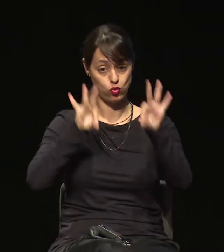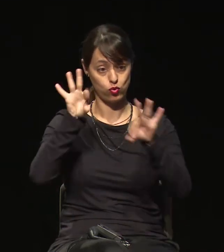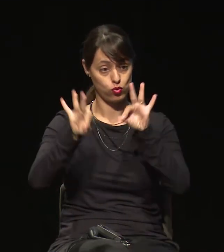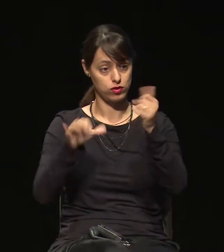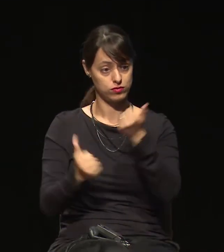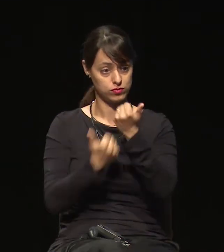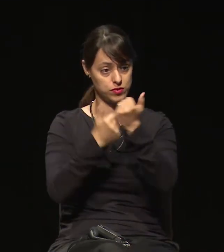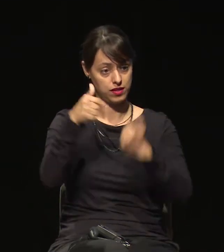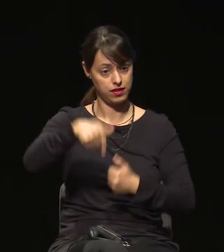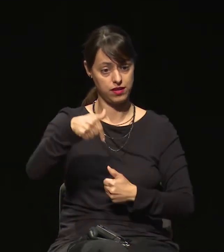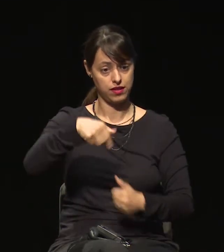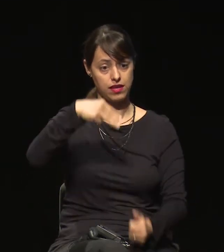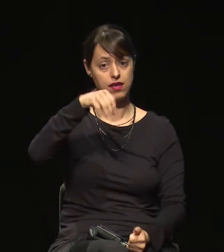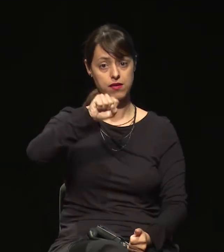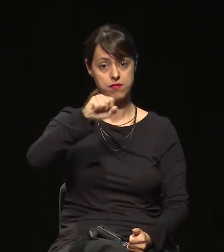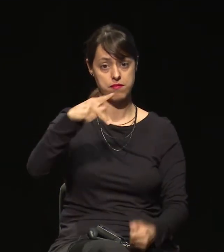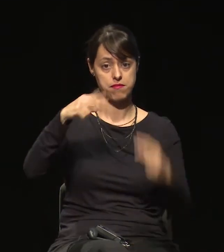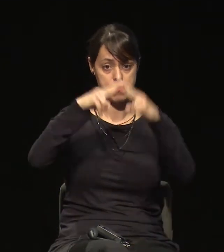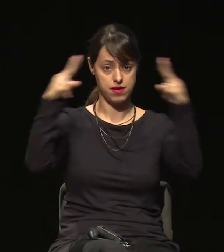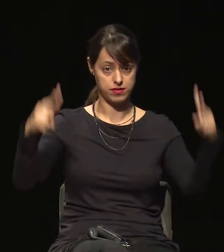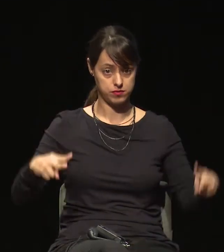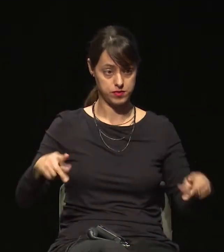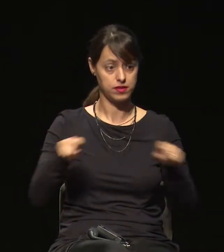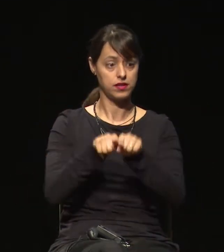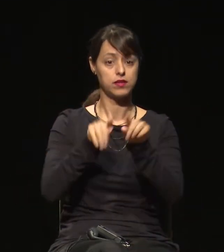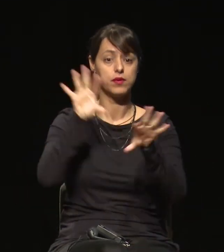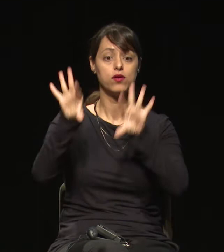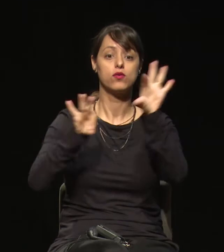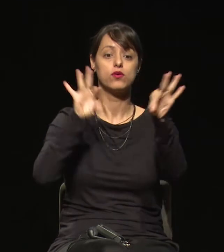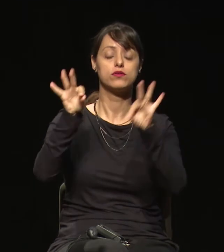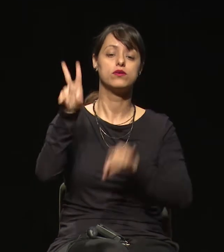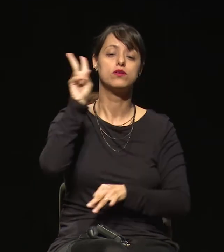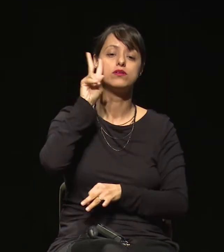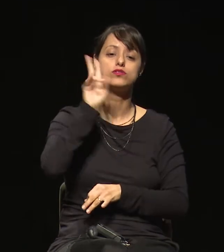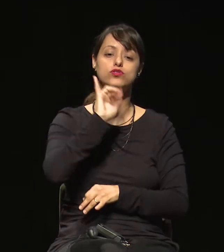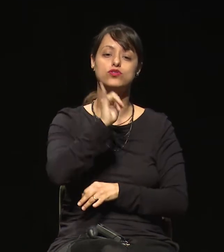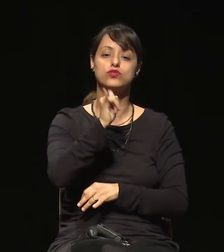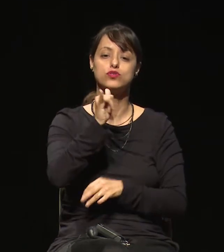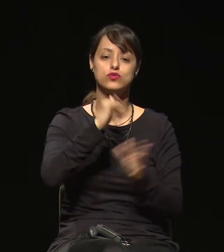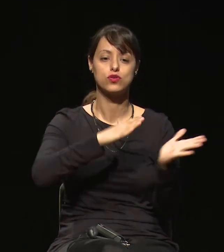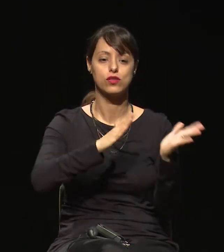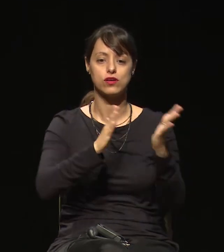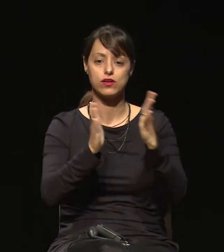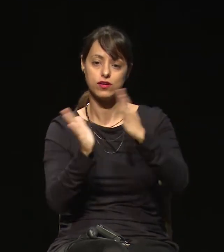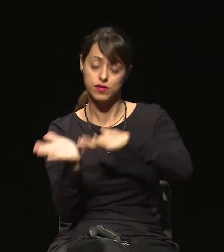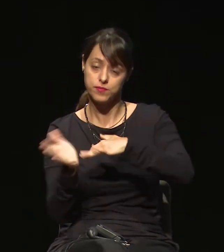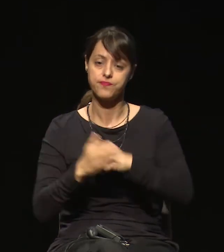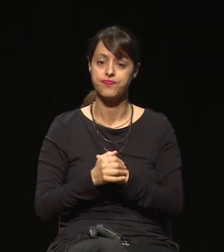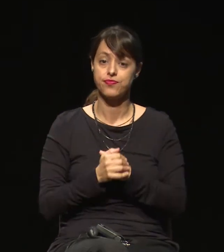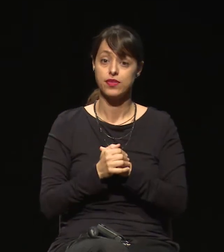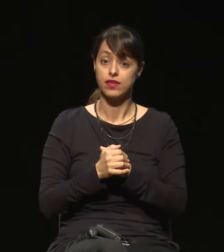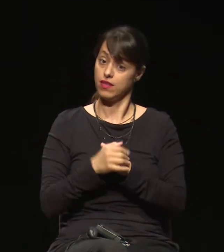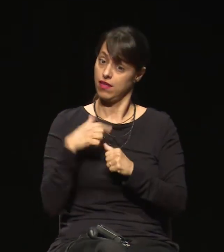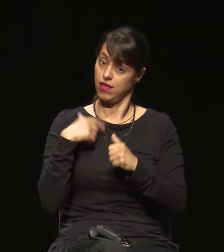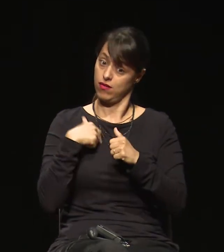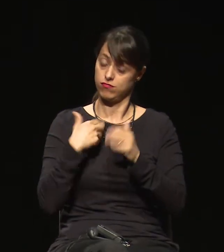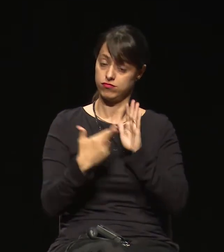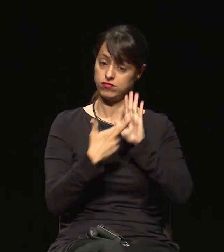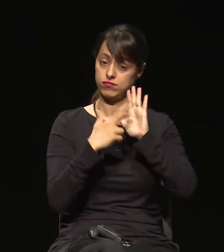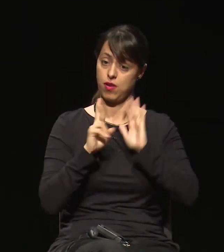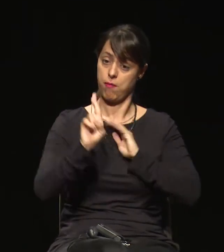no MASP, curadora adjunta para Histórias e Narrativas. E, em nome do museu, eu gostaria de agradecer, em primeiro